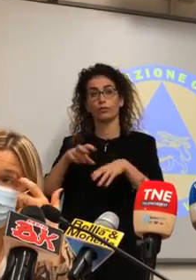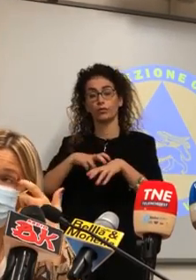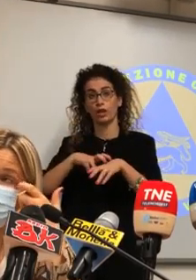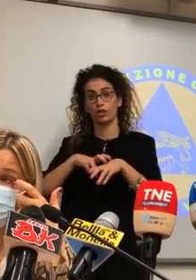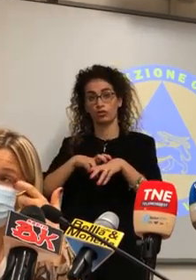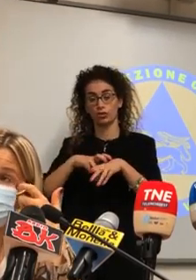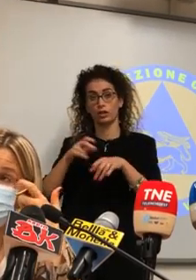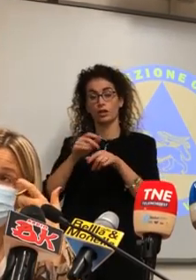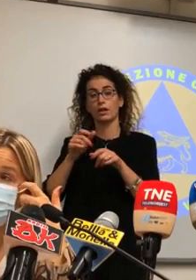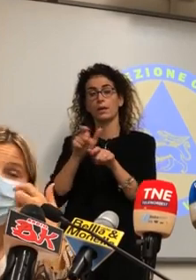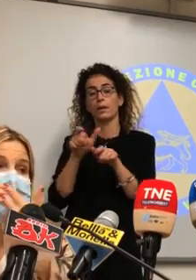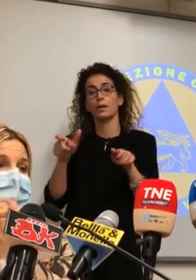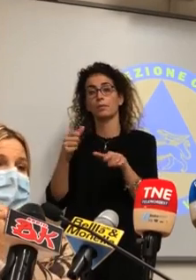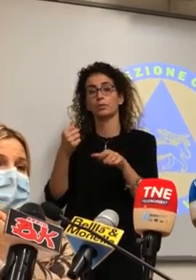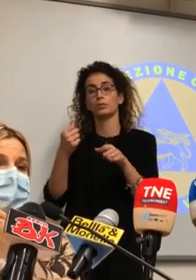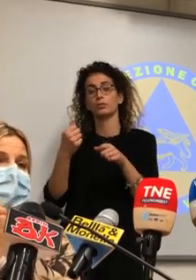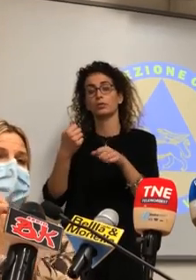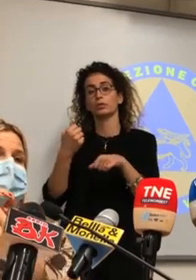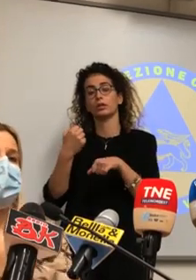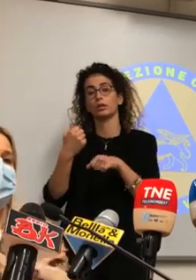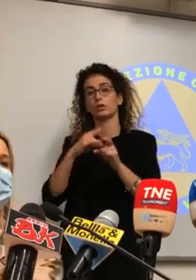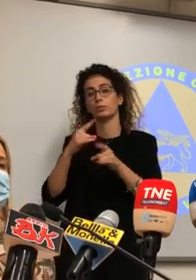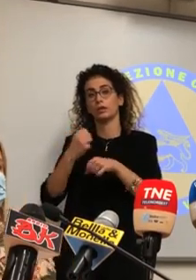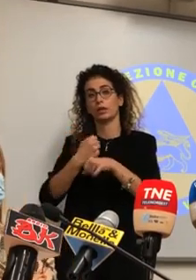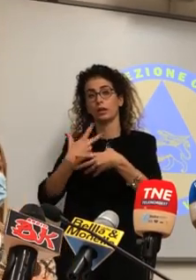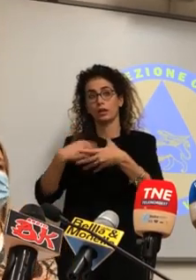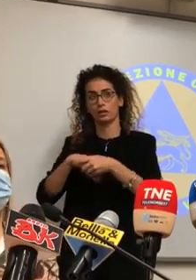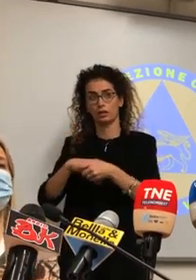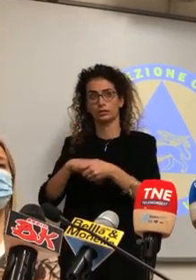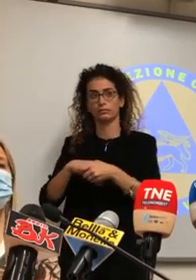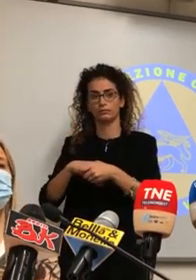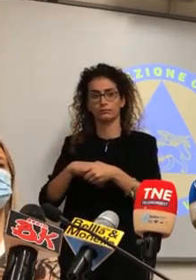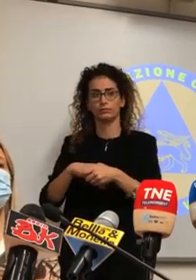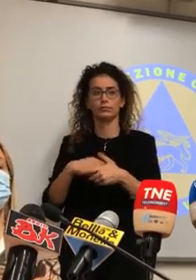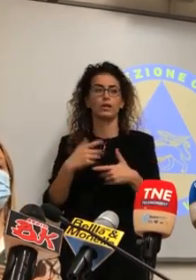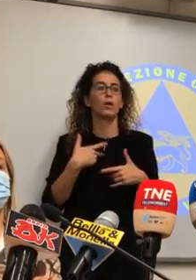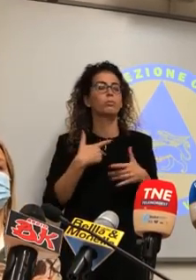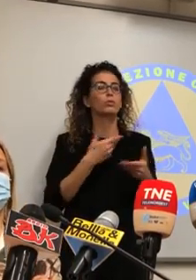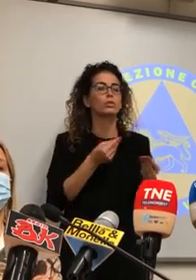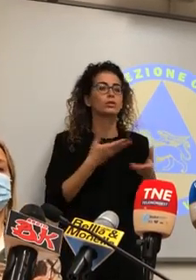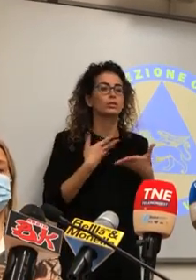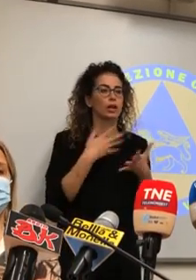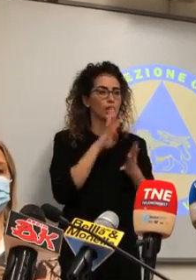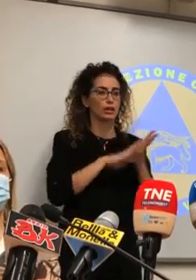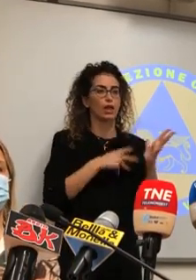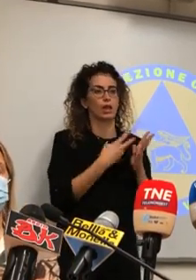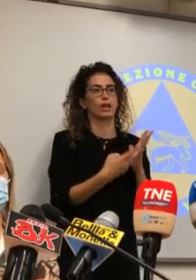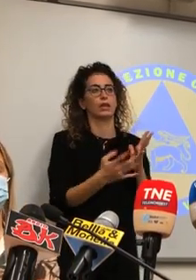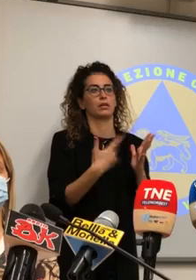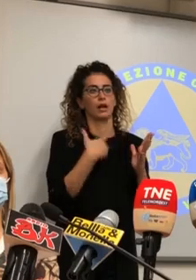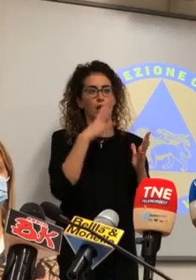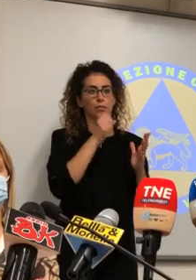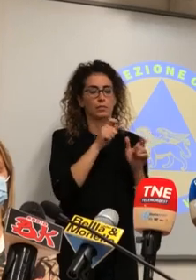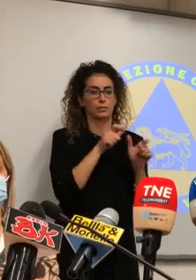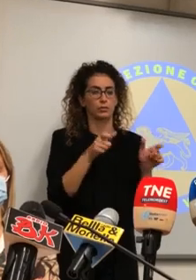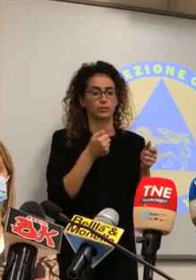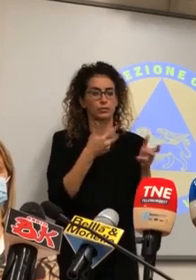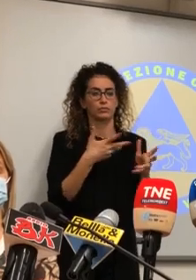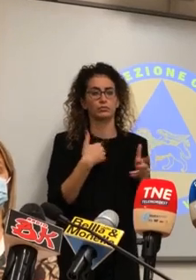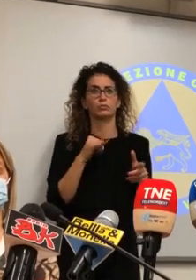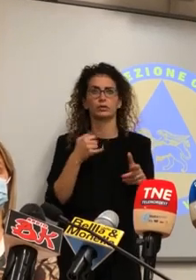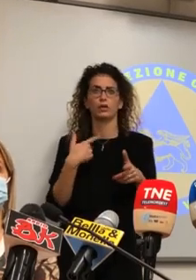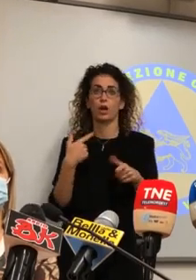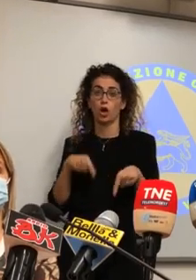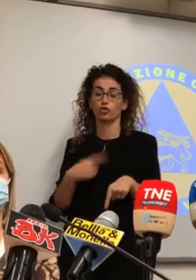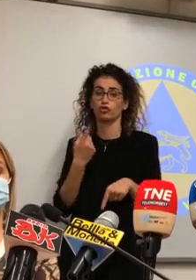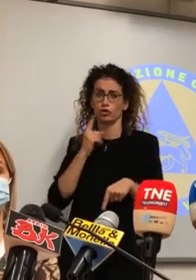abbiamo iniziato velocissimamente con la convocazione addirittura. Ecco, riuscite a farci avere poi uno schermo per capire quante persone. Non so se in giornata non